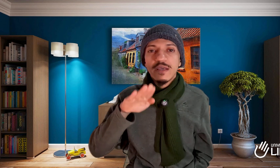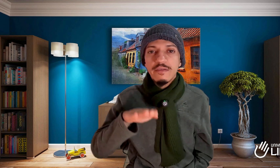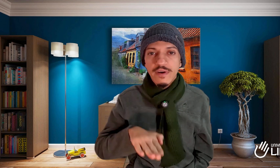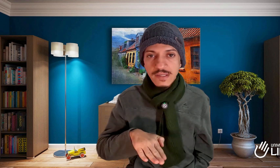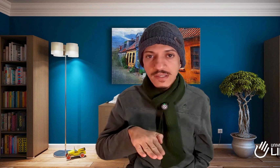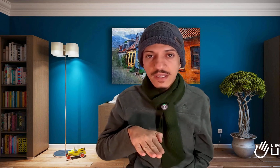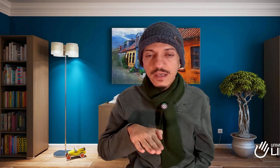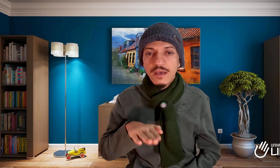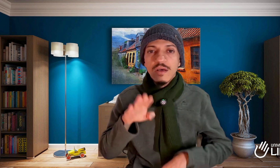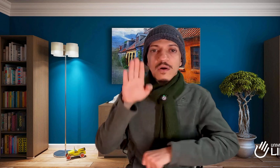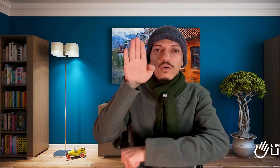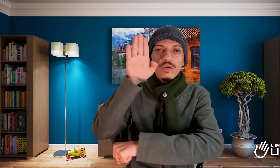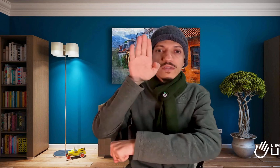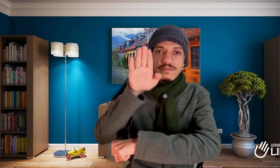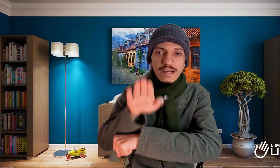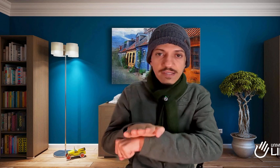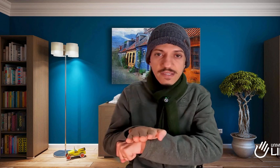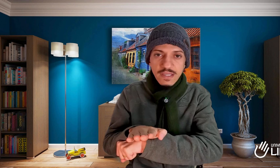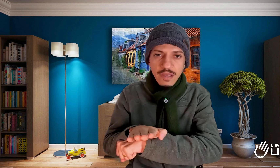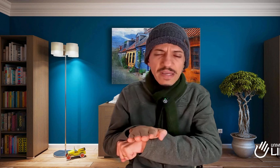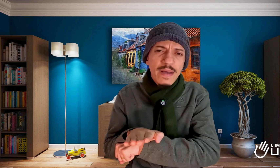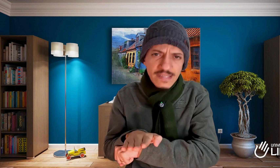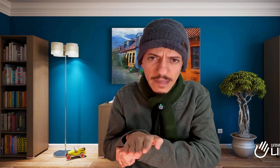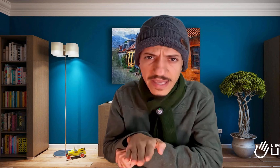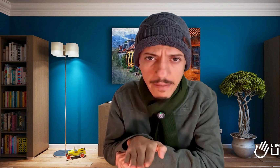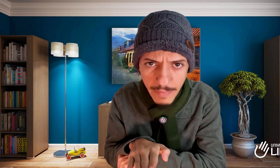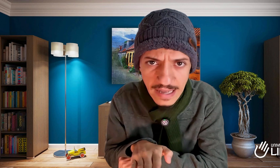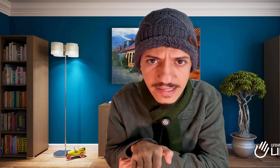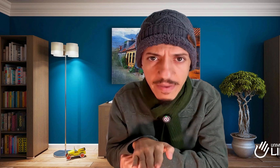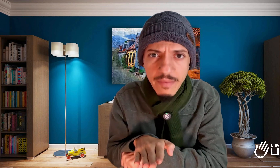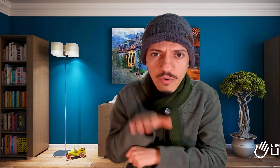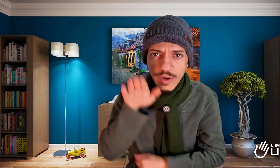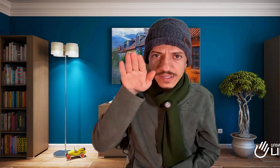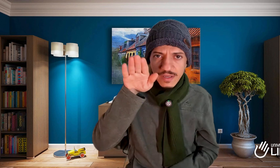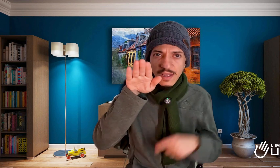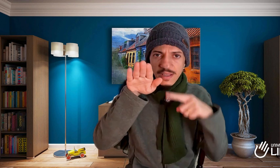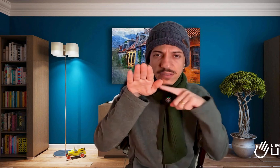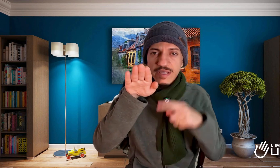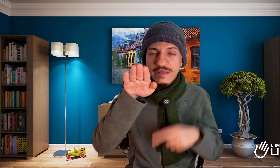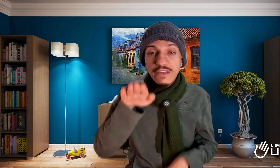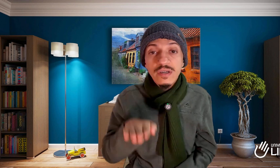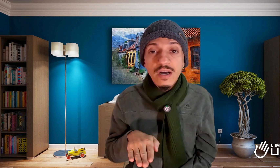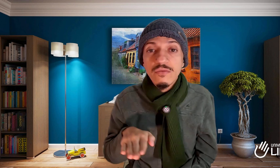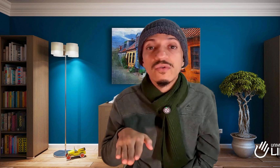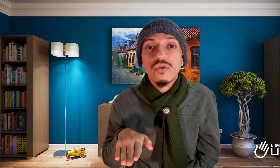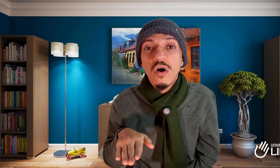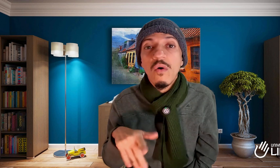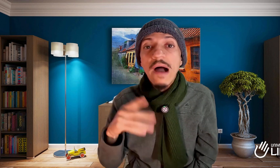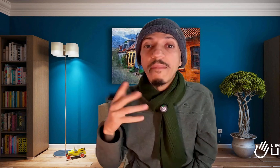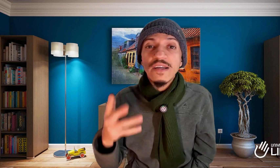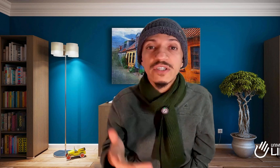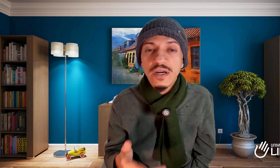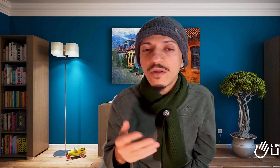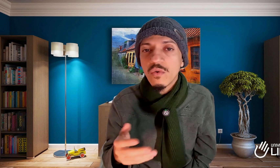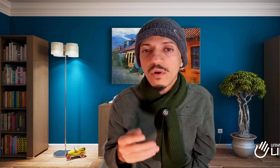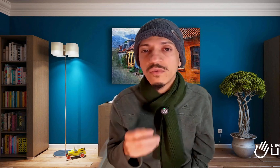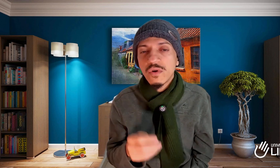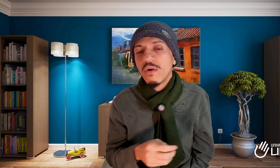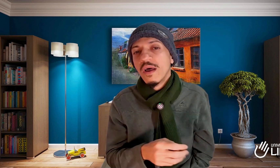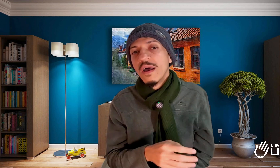faz assim, ou que se faz assim, mas percebe que a base é a mesma coisa? Isso aqui está indicando o Sol abaixando, quando o Sol